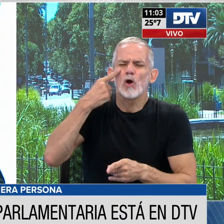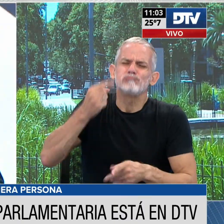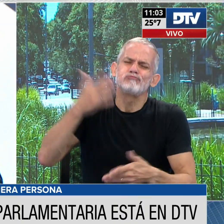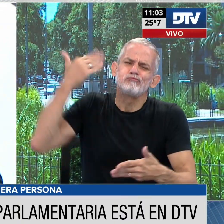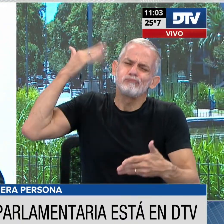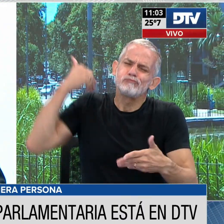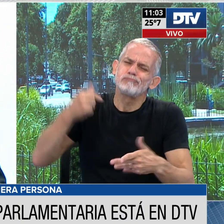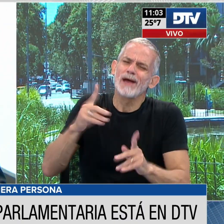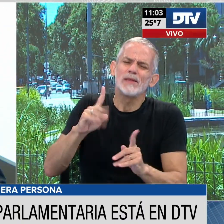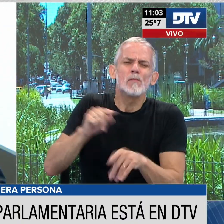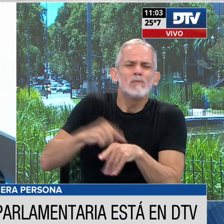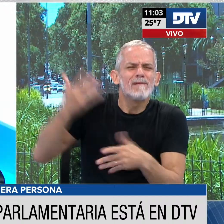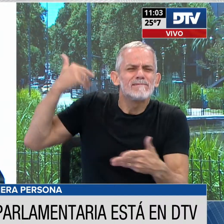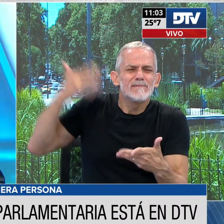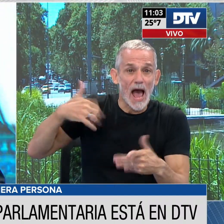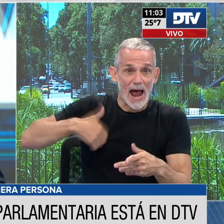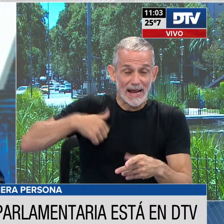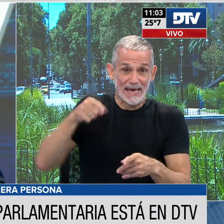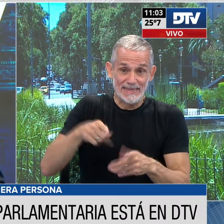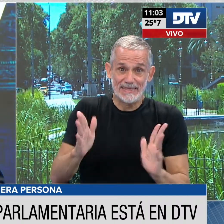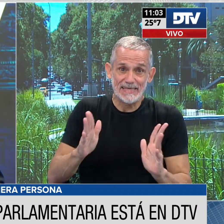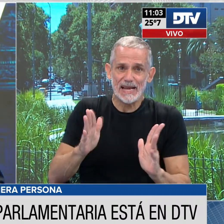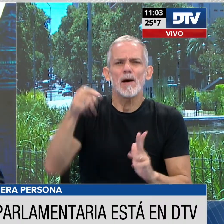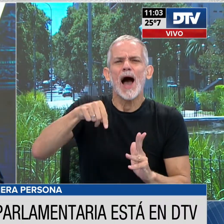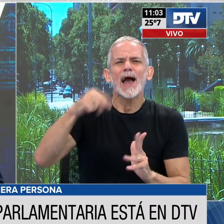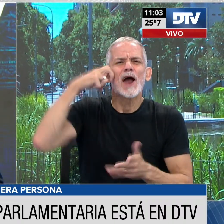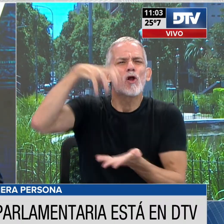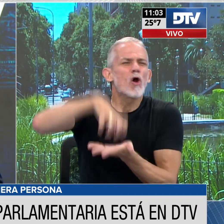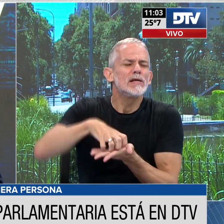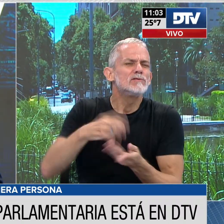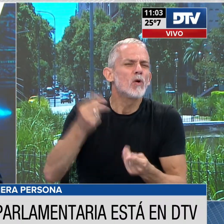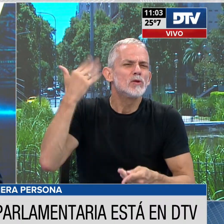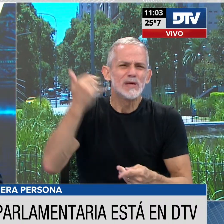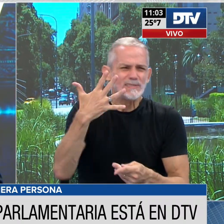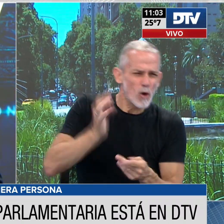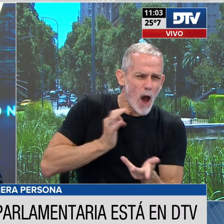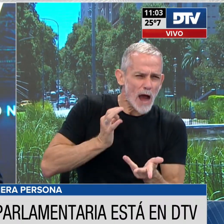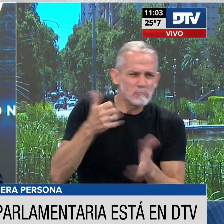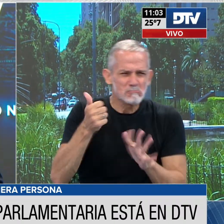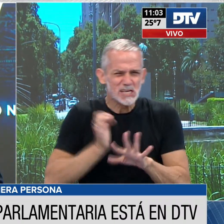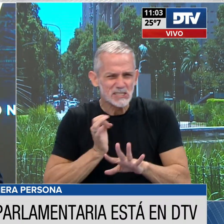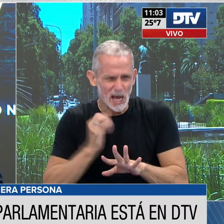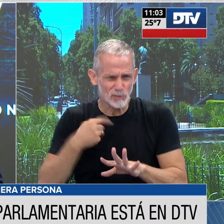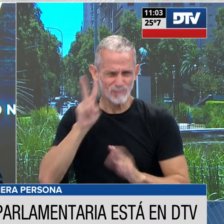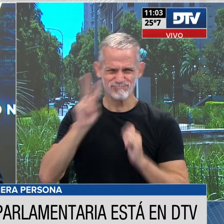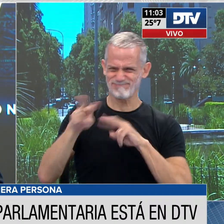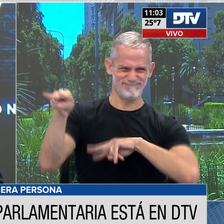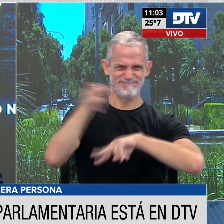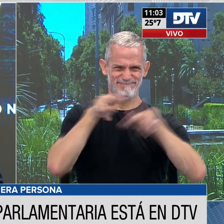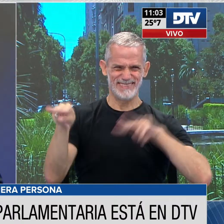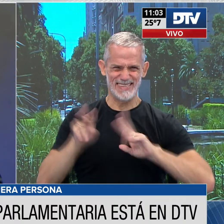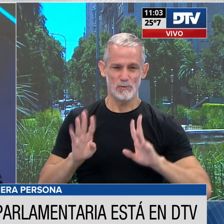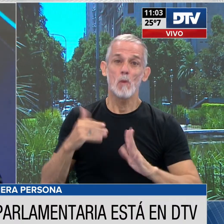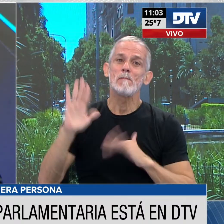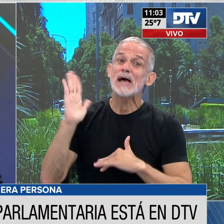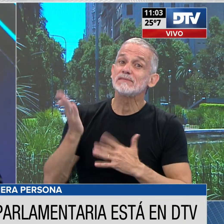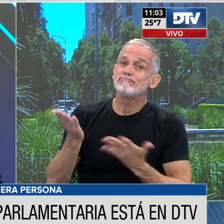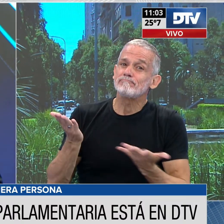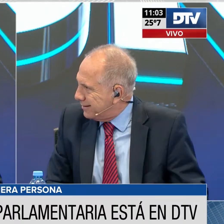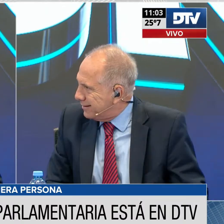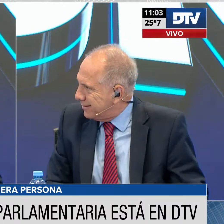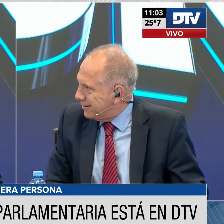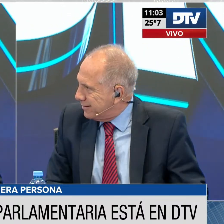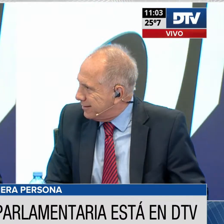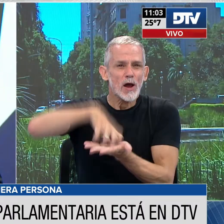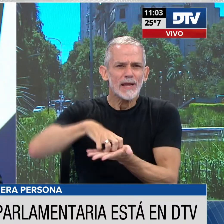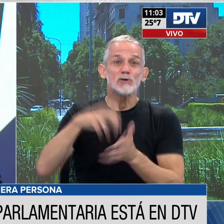mucho tiempo. ¿Cuánto hace que estás en la Argentina, particularmente acá en el Congreso? 5 o 6 años hace que te veo yo por acá, ¿no? ¿O más? En el